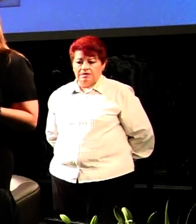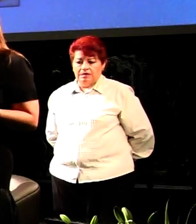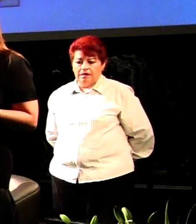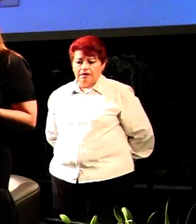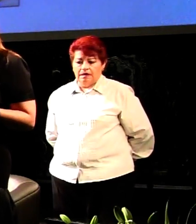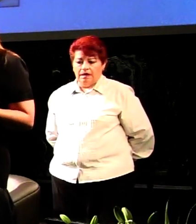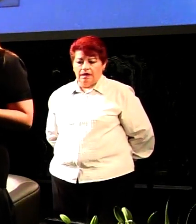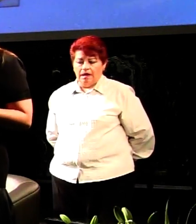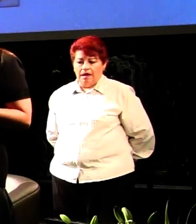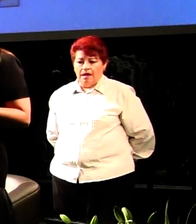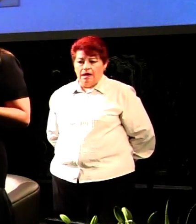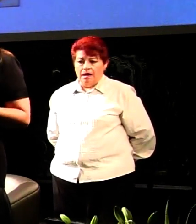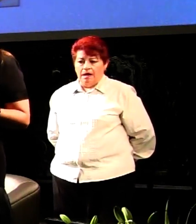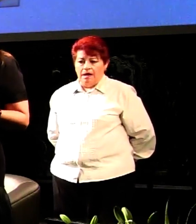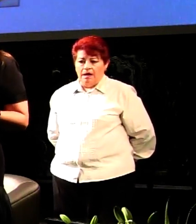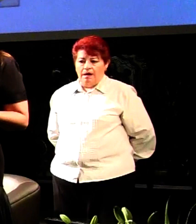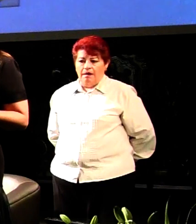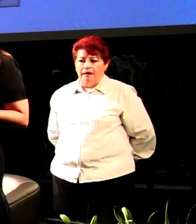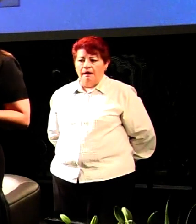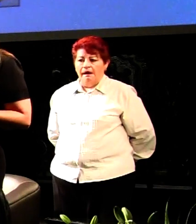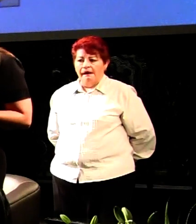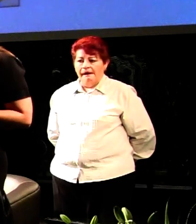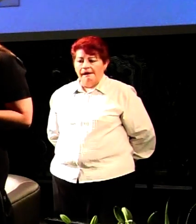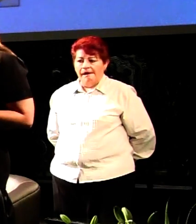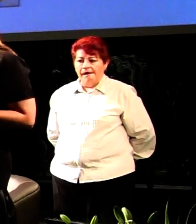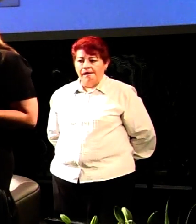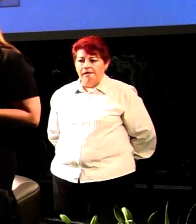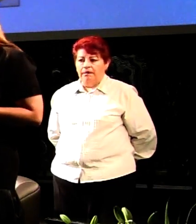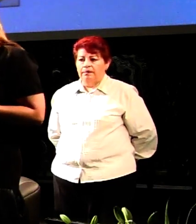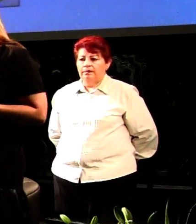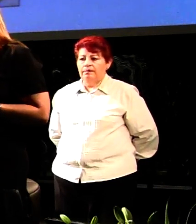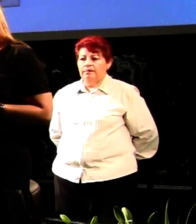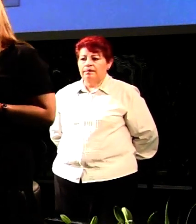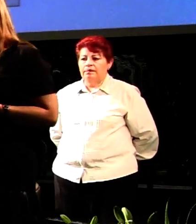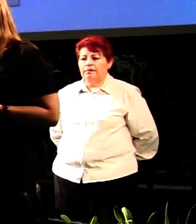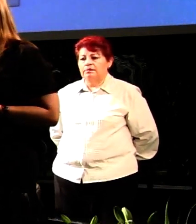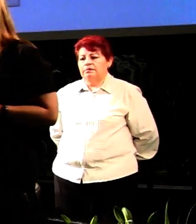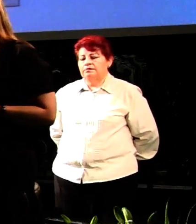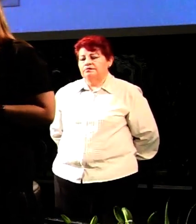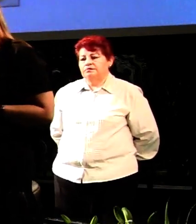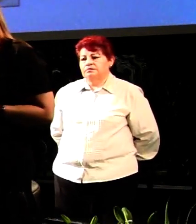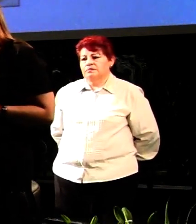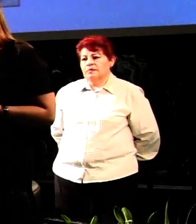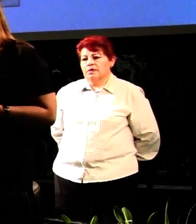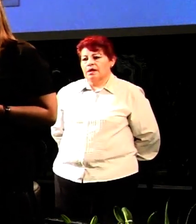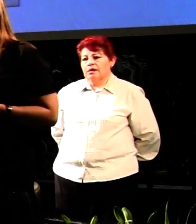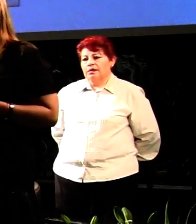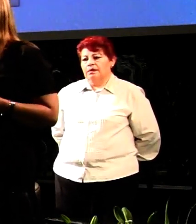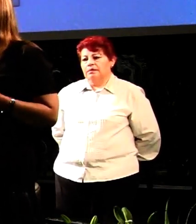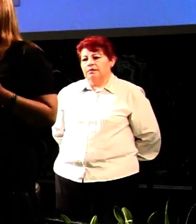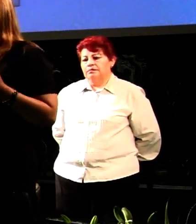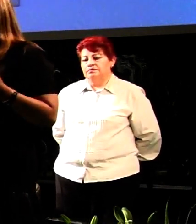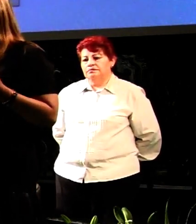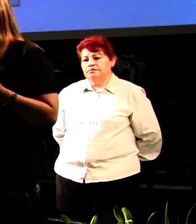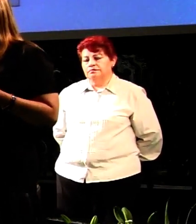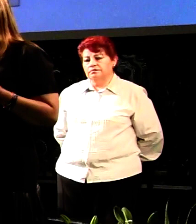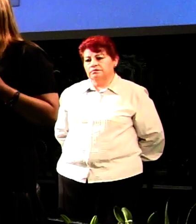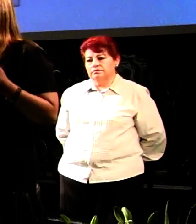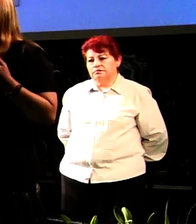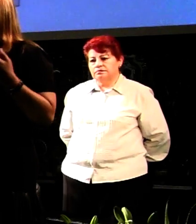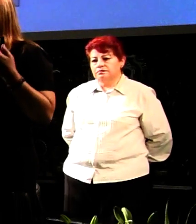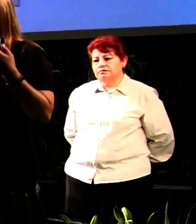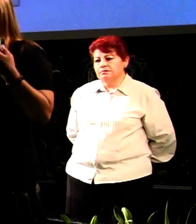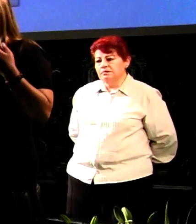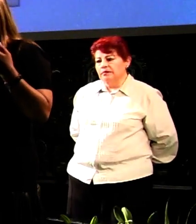asustan o amenazan a la víctima. También se da por medio de la violencia social, la cual es muy dañina, en donde de alguna